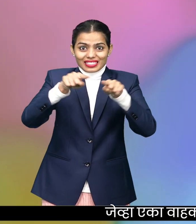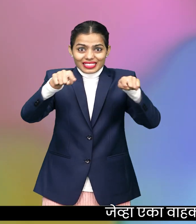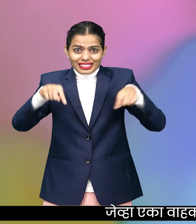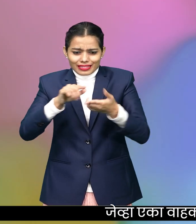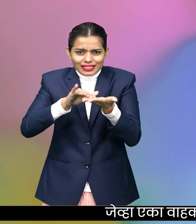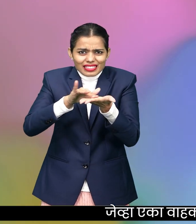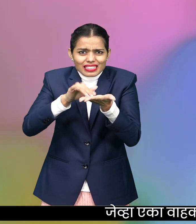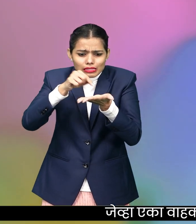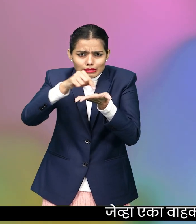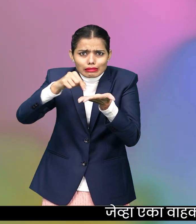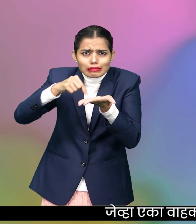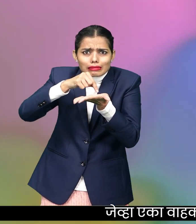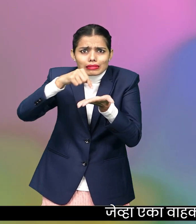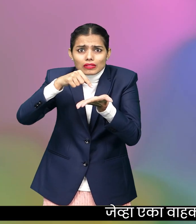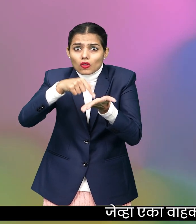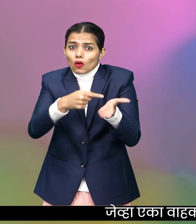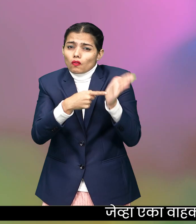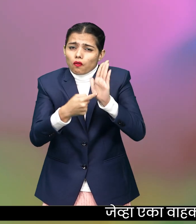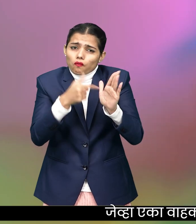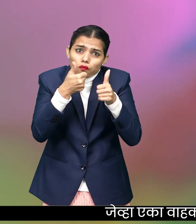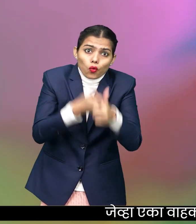जेव्हा एका वाहकाच्या कोणत्याही छेदभागातून